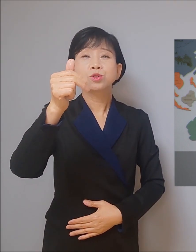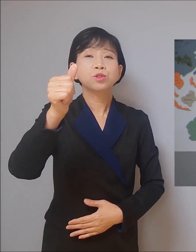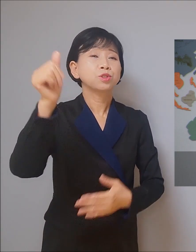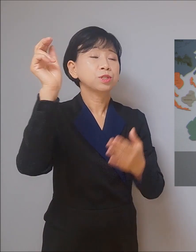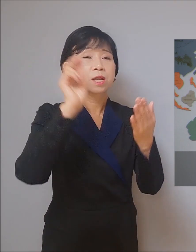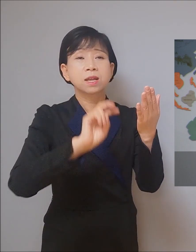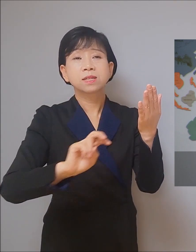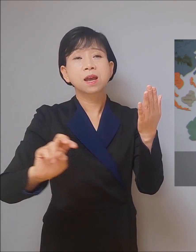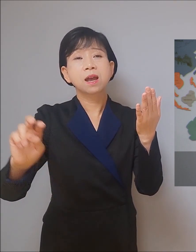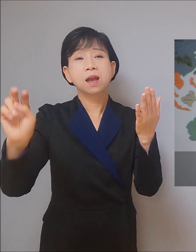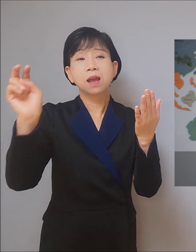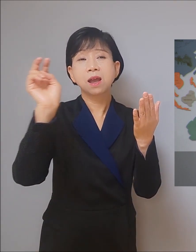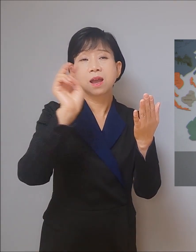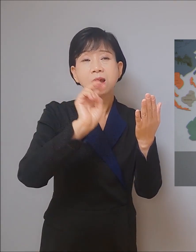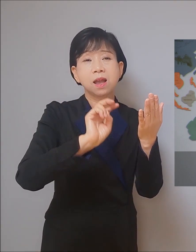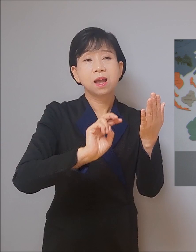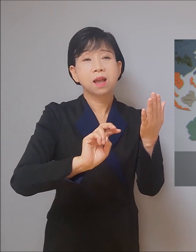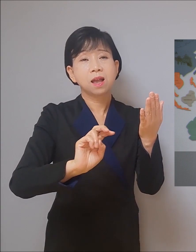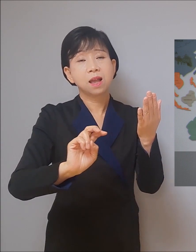찬양 주 찬양